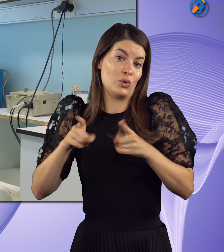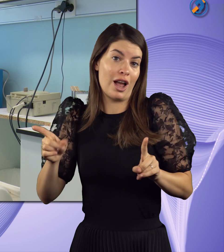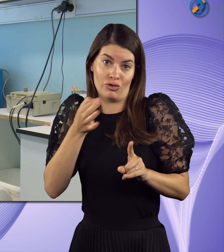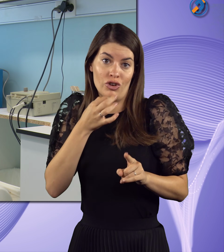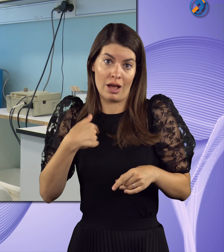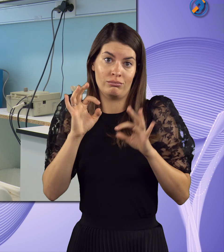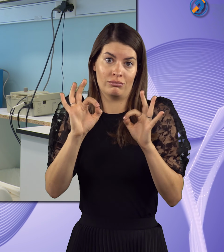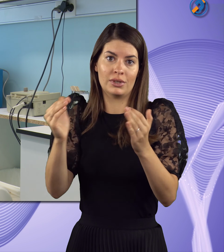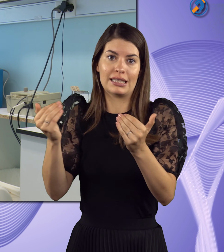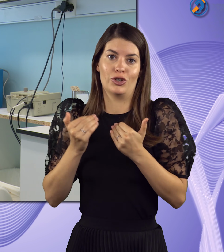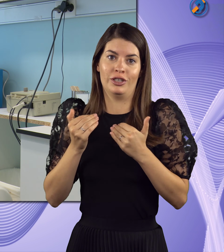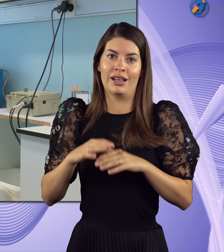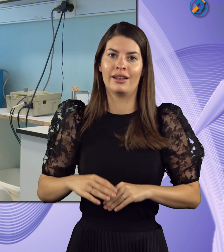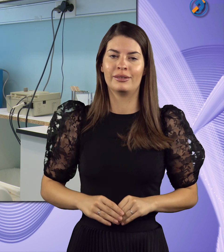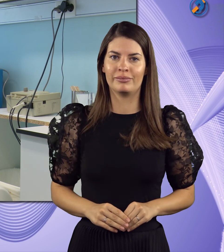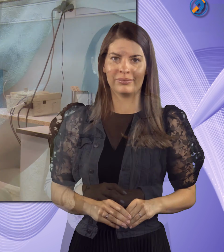bi bil zaščiten.